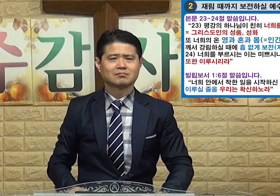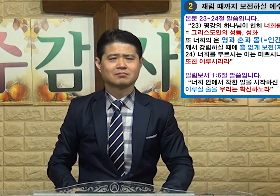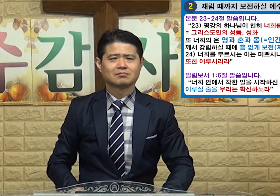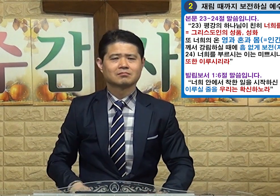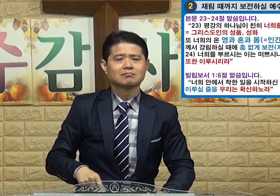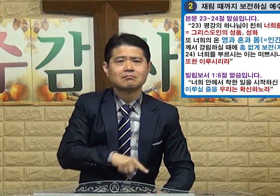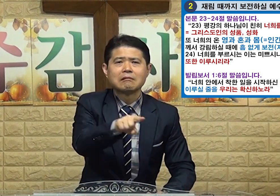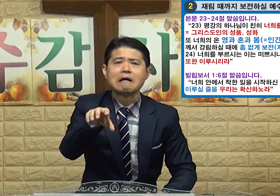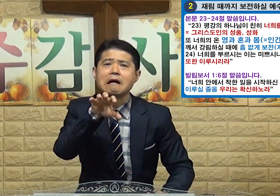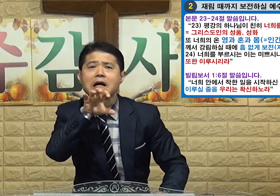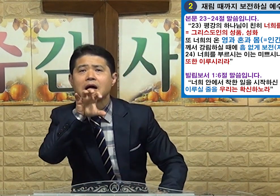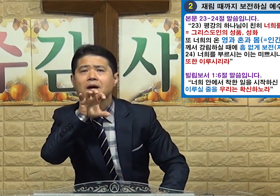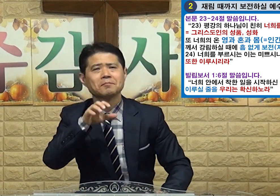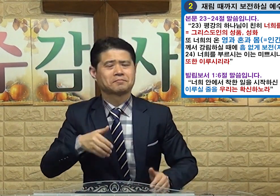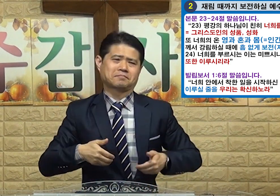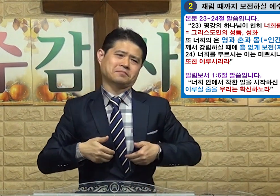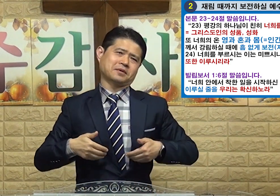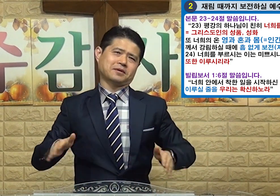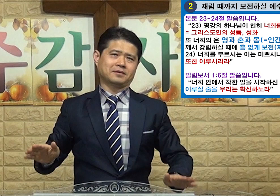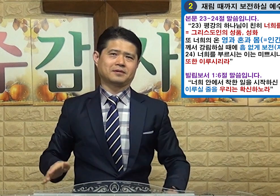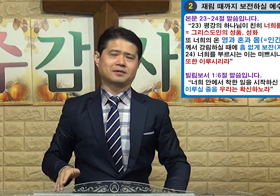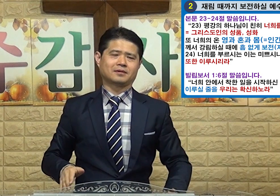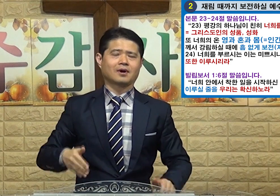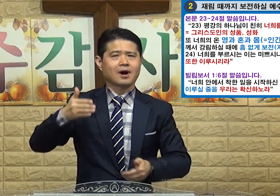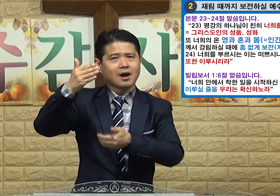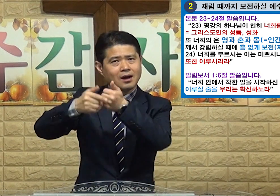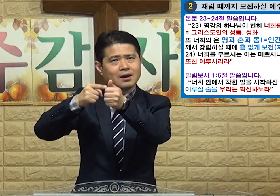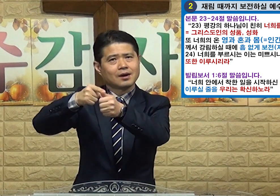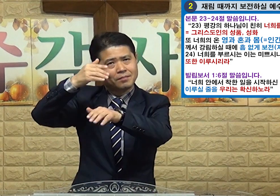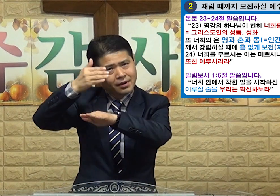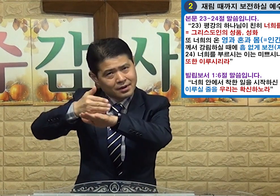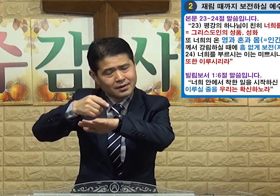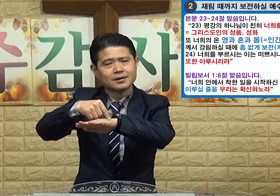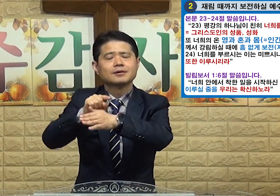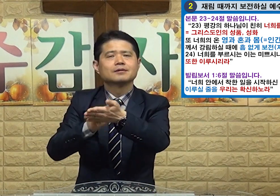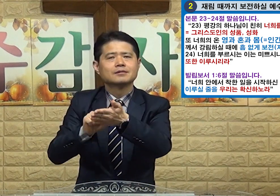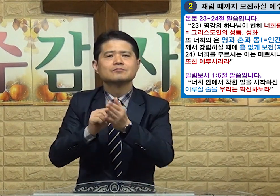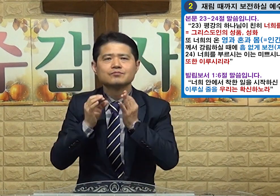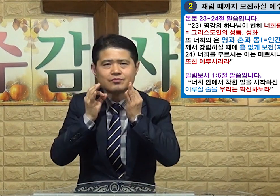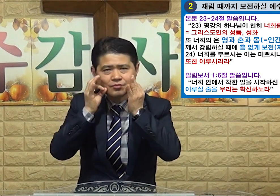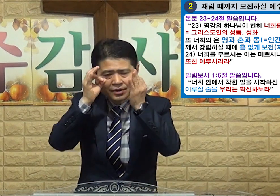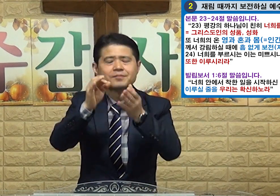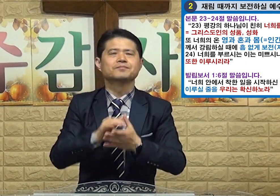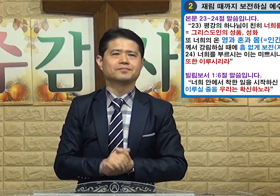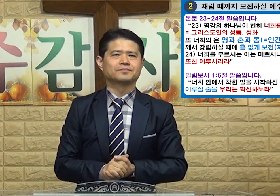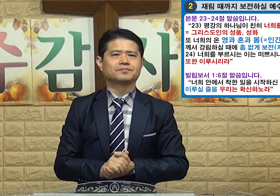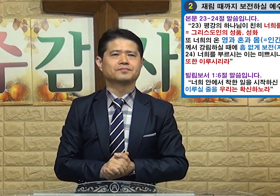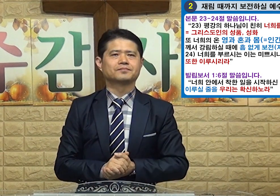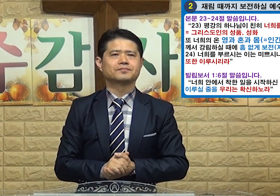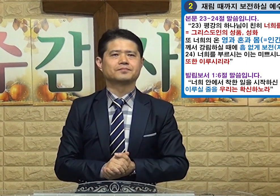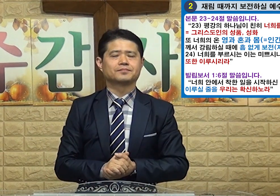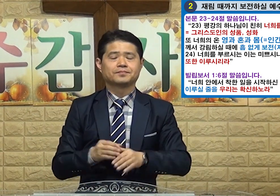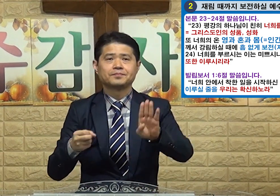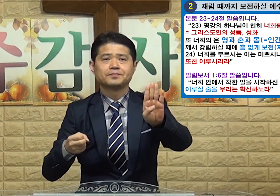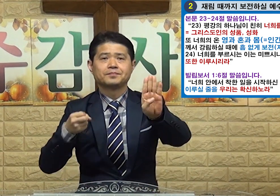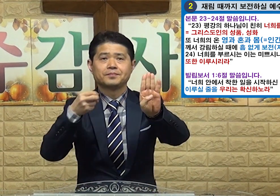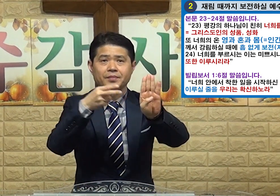하고 계십니다. 우리가 불만을 가질 필요가 없다는 것입니다. 아버지께 감사하는 마음으로 노력하시길